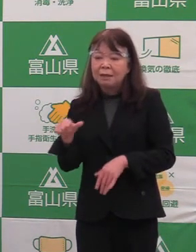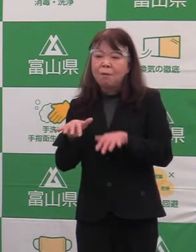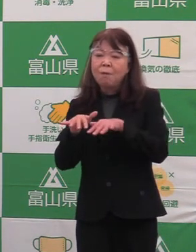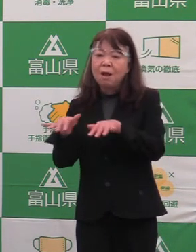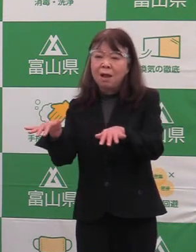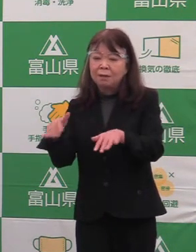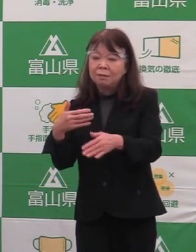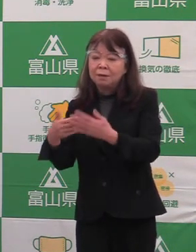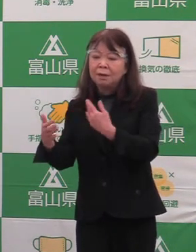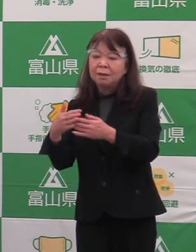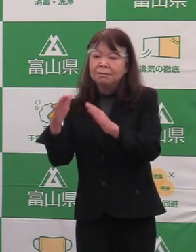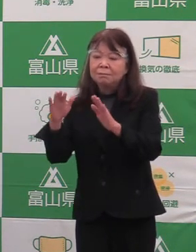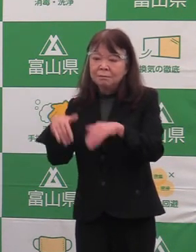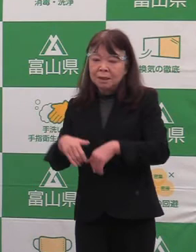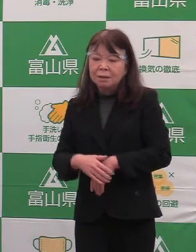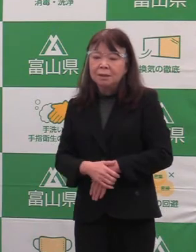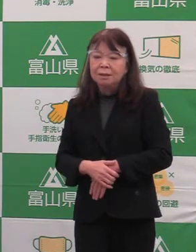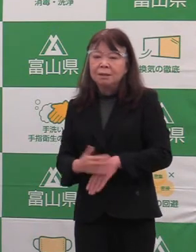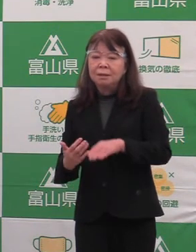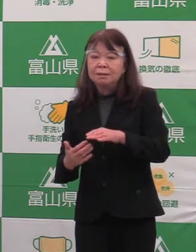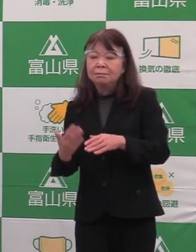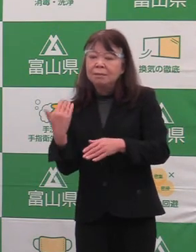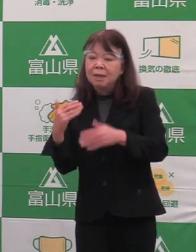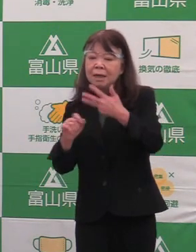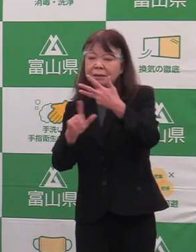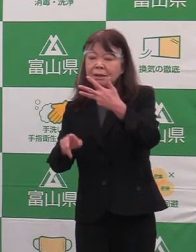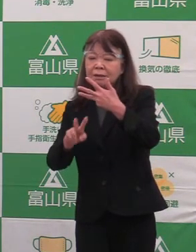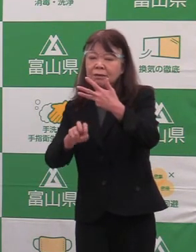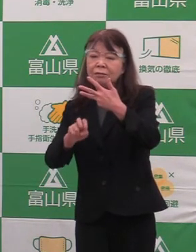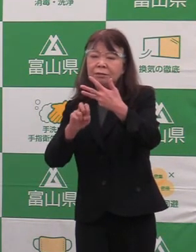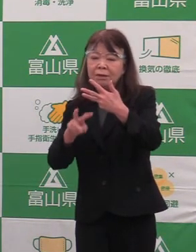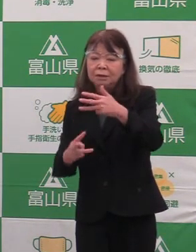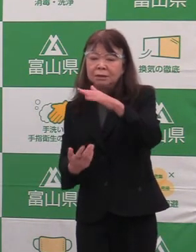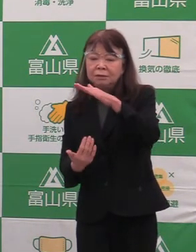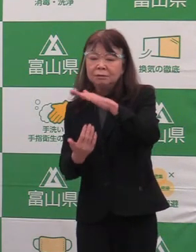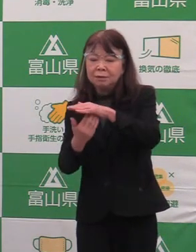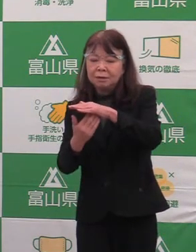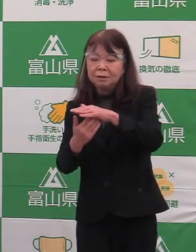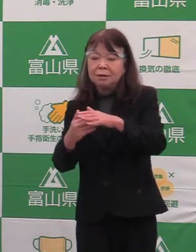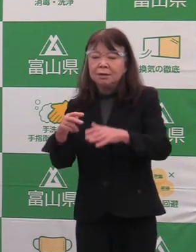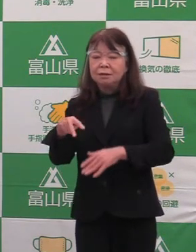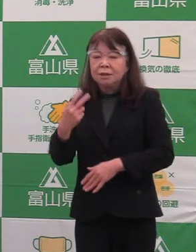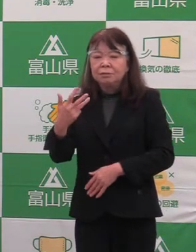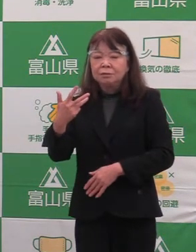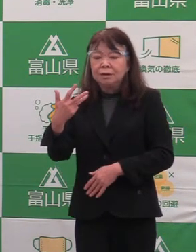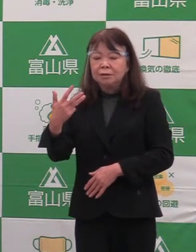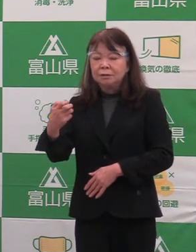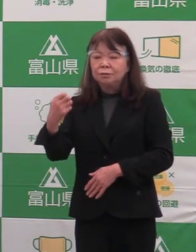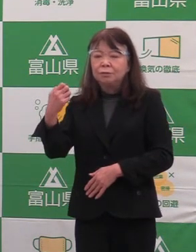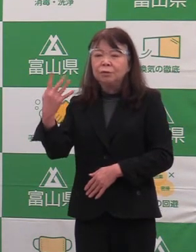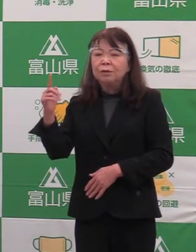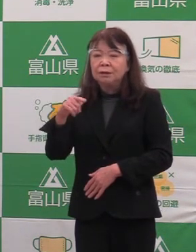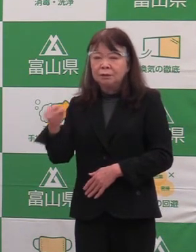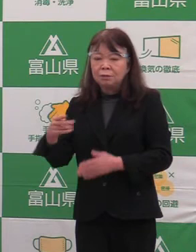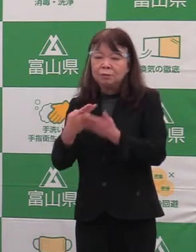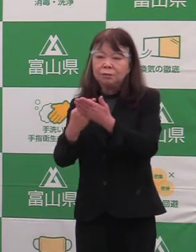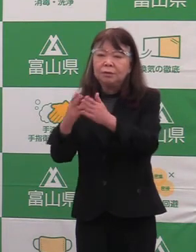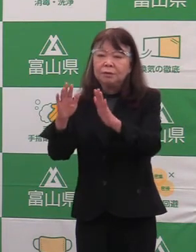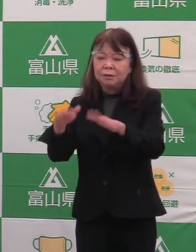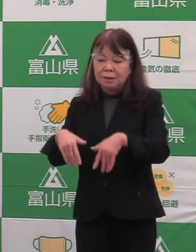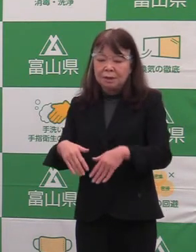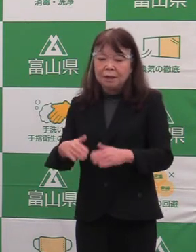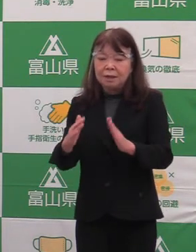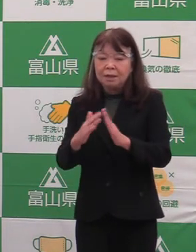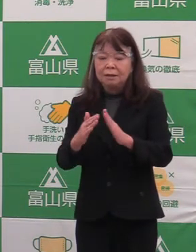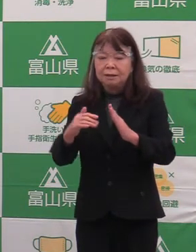の経験、最高8月23日264名の入院者が出ました。それから自宅待